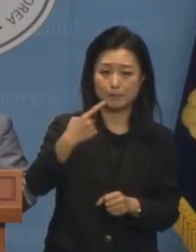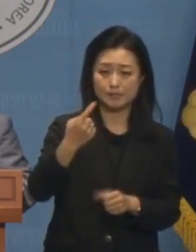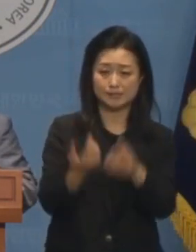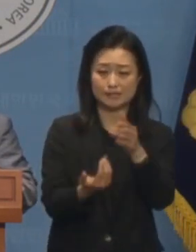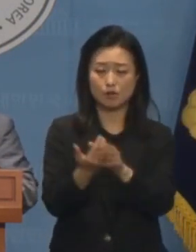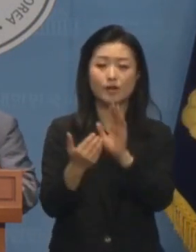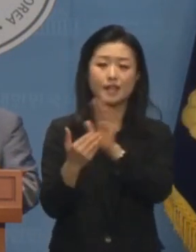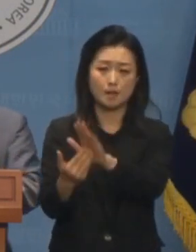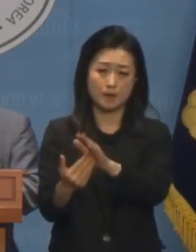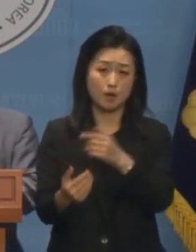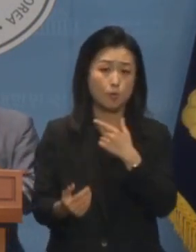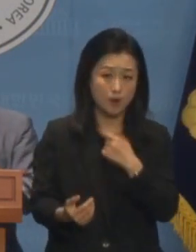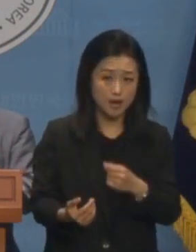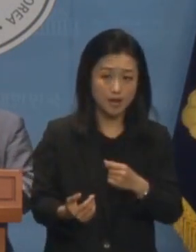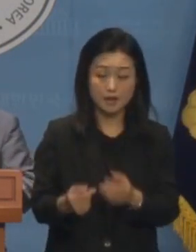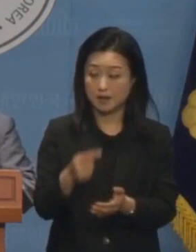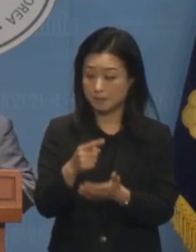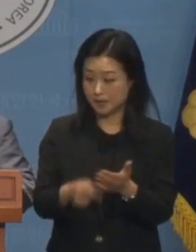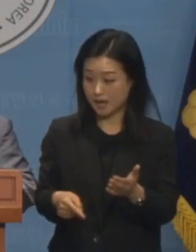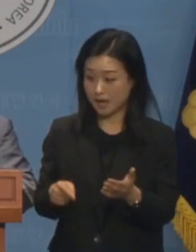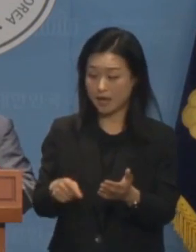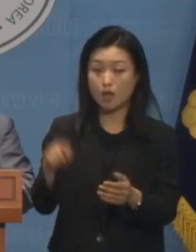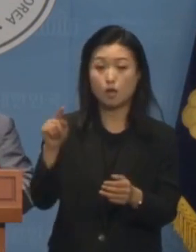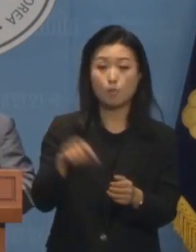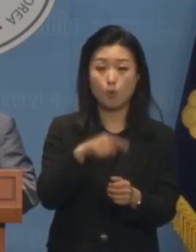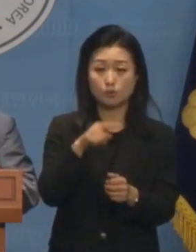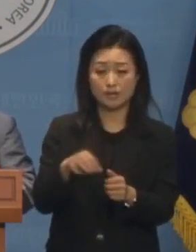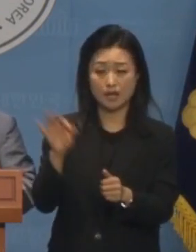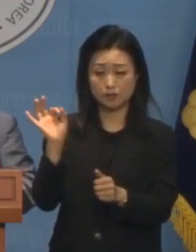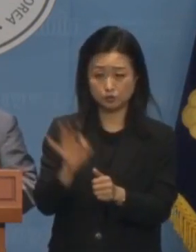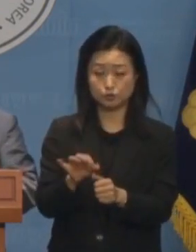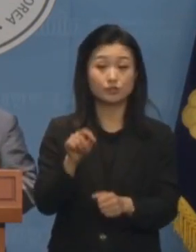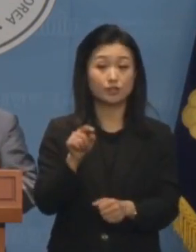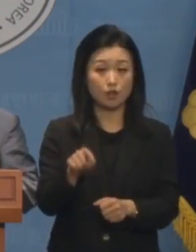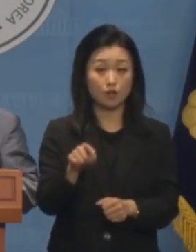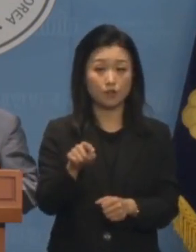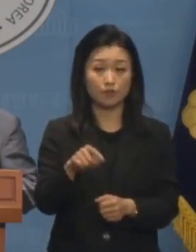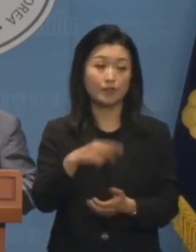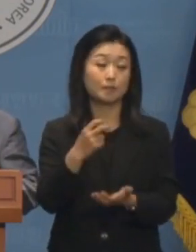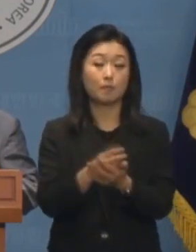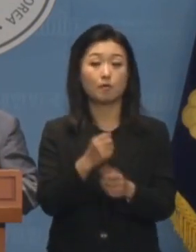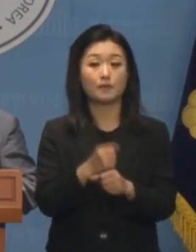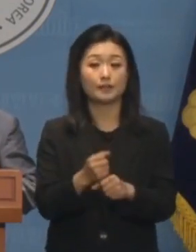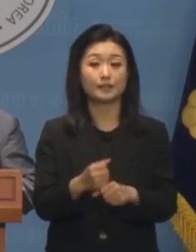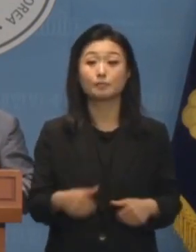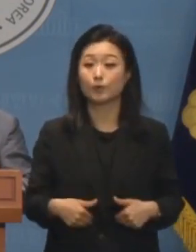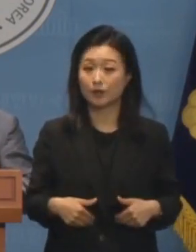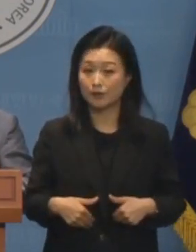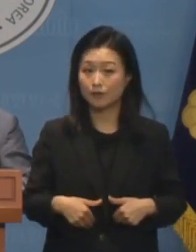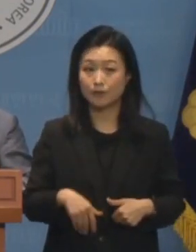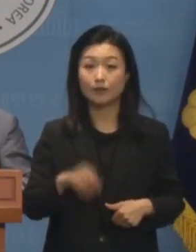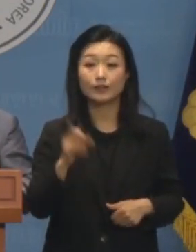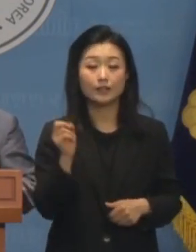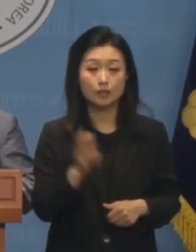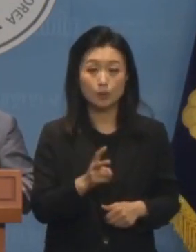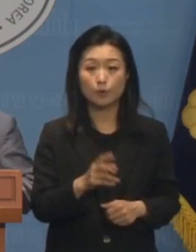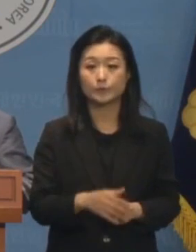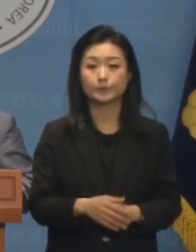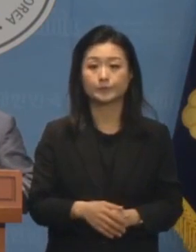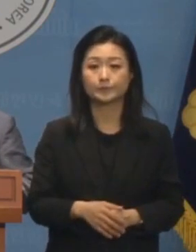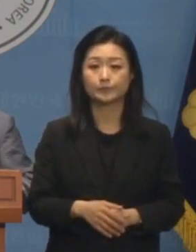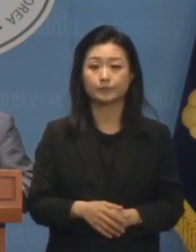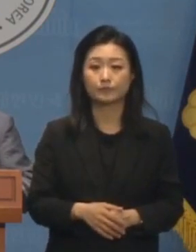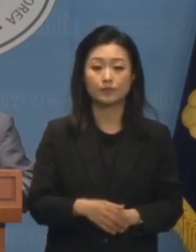또 그들의 피해를 얼마나 제대로 구제해 줄 수 있느냐, 입법과 대책을 말하는 것입니다. 그리고